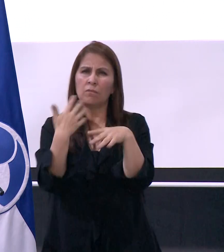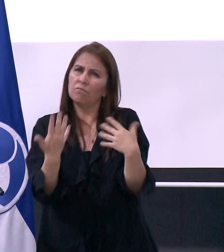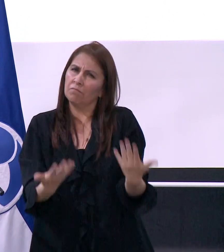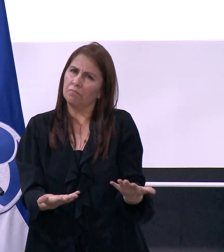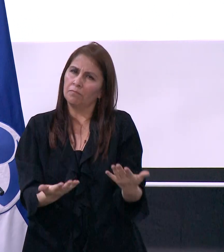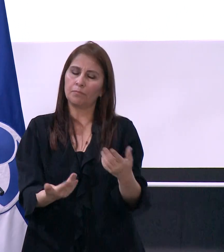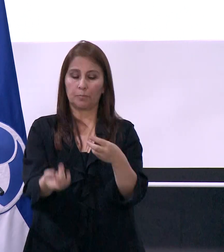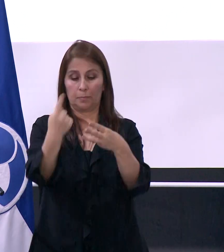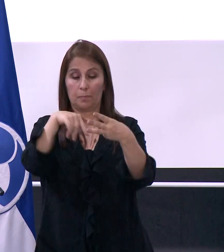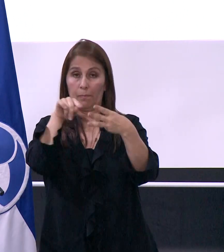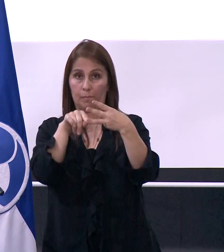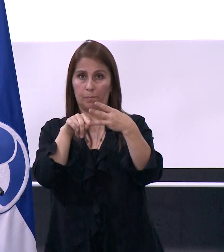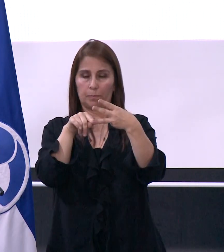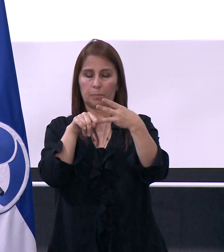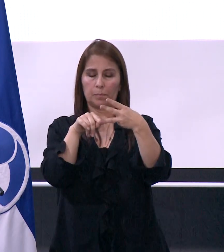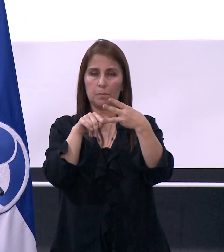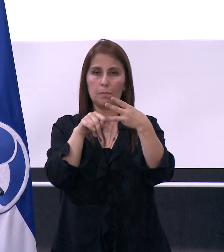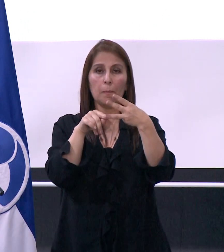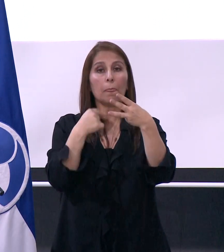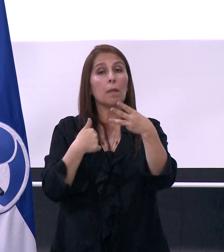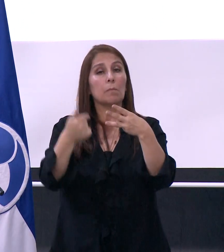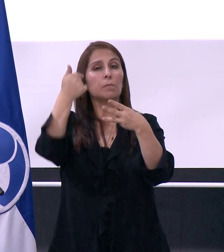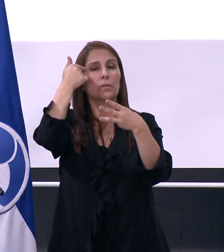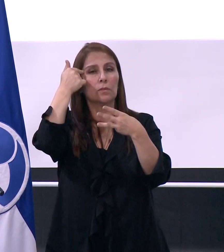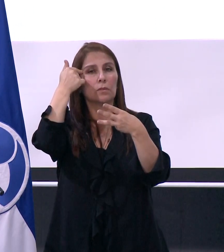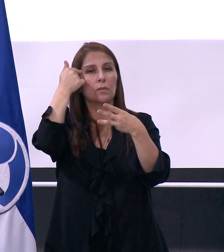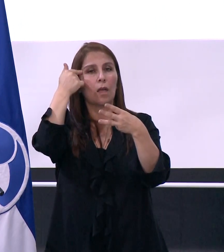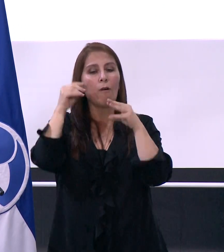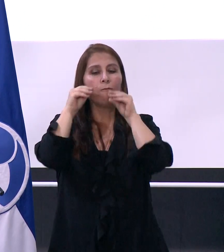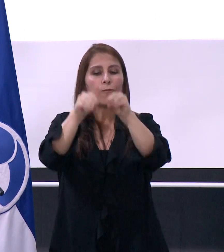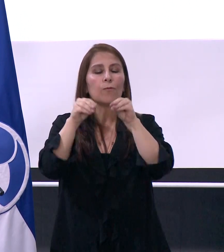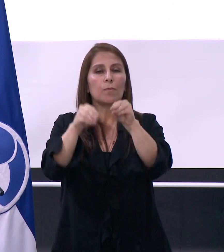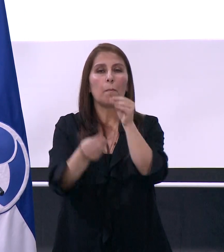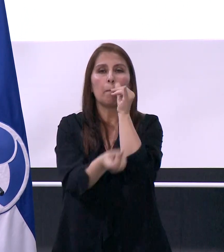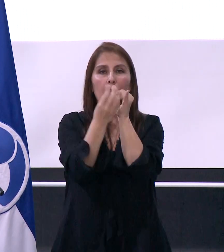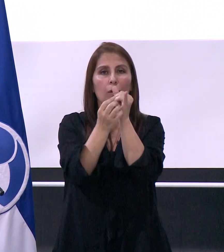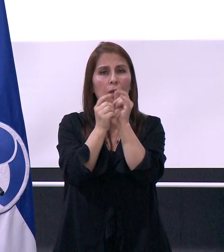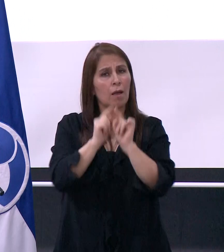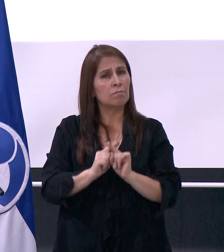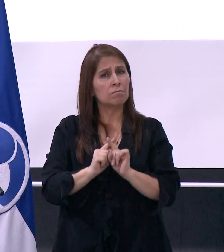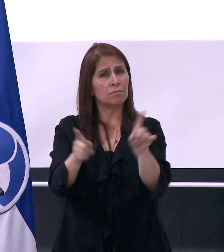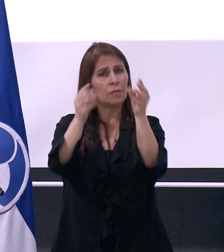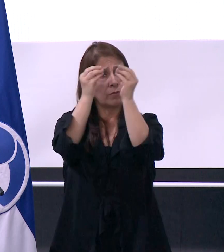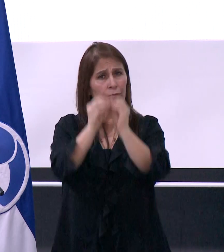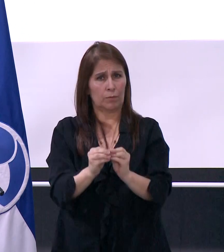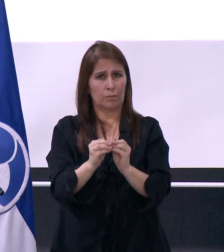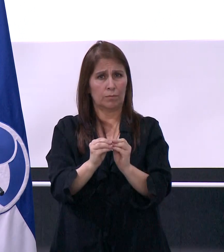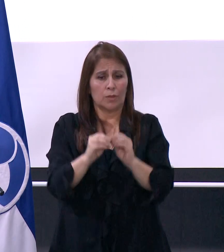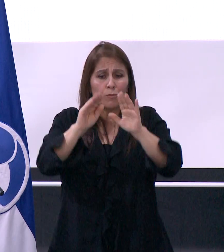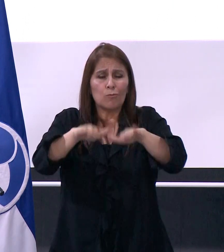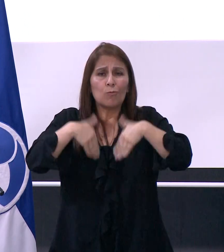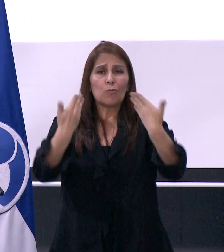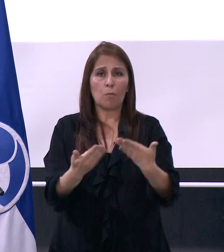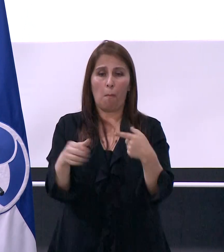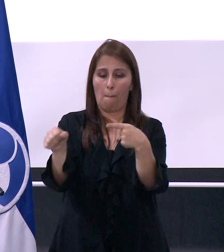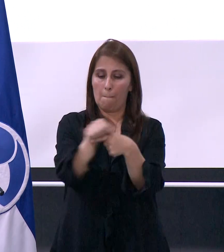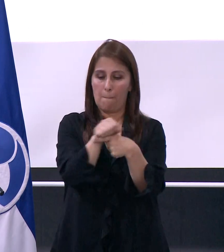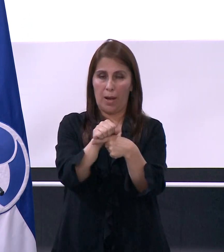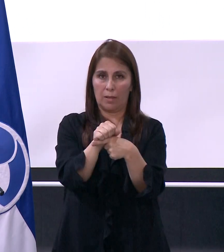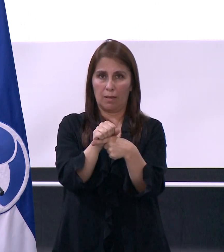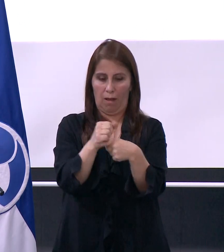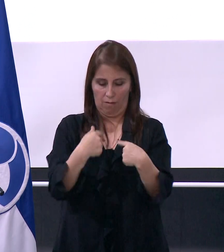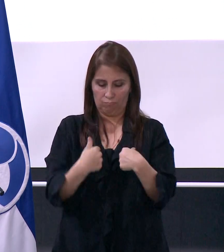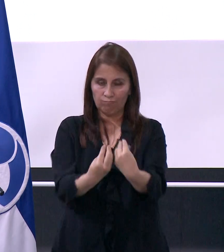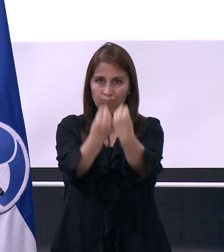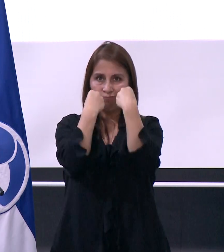tercero pensar de otra manera la formación pedagógica y el lugar de la práctica en la formación de maestros